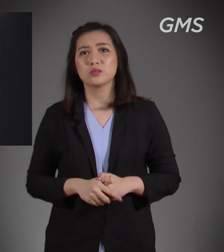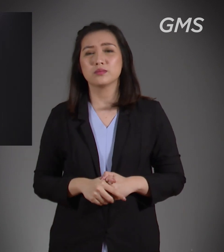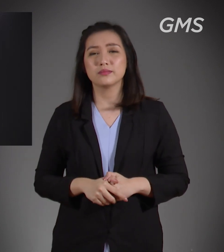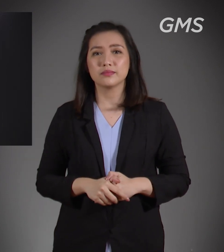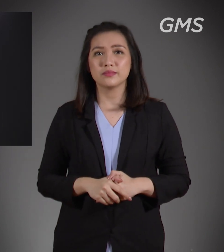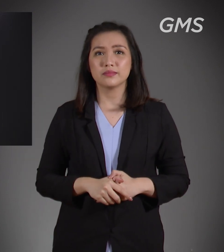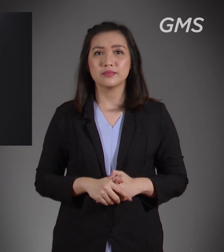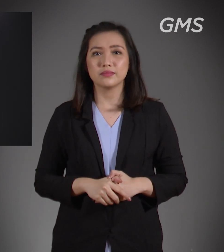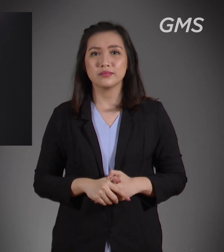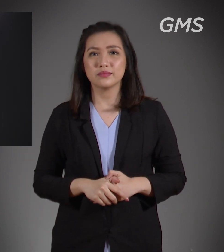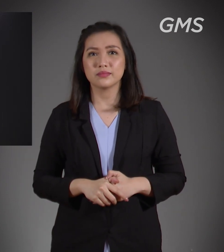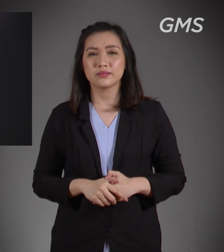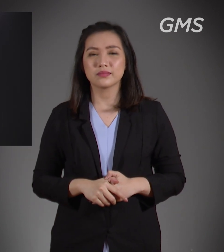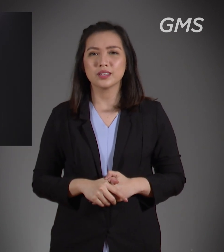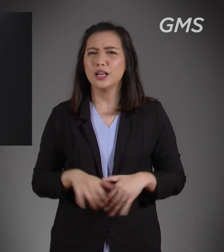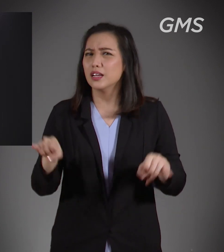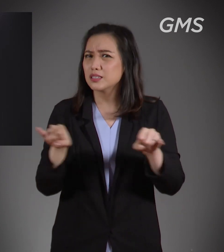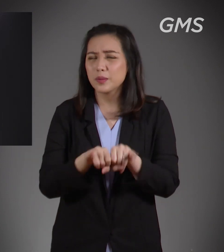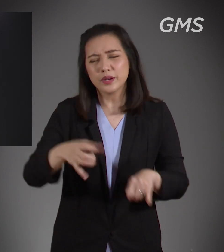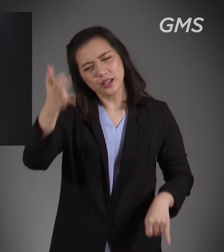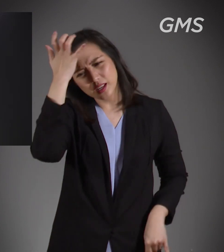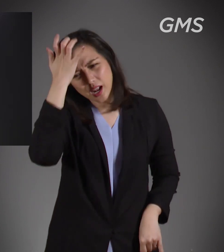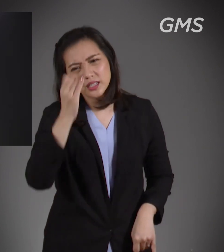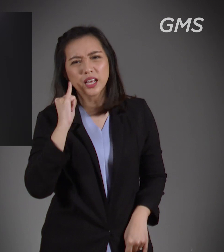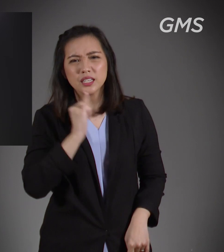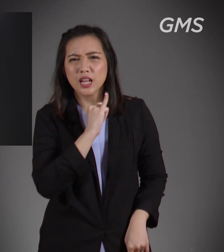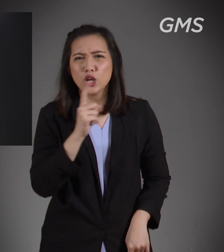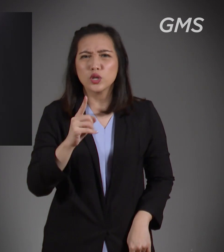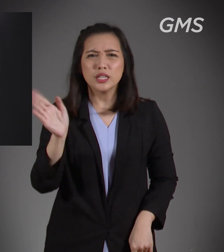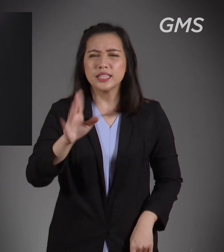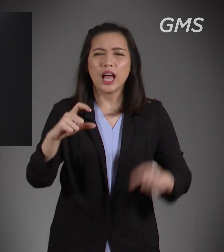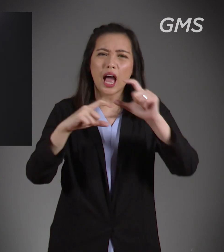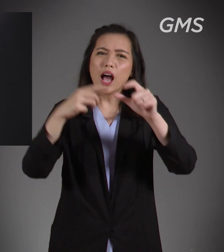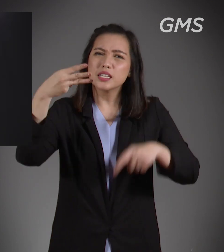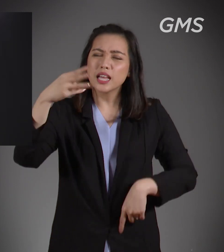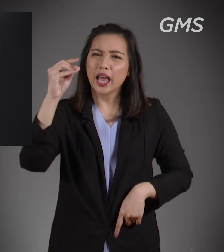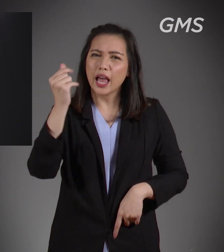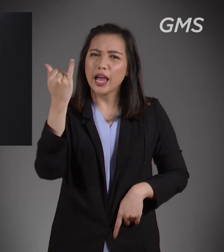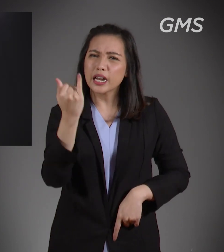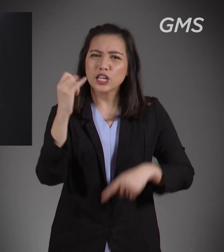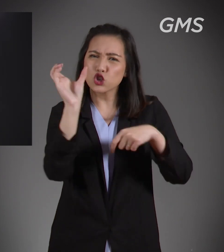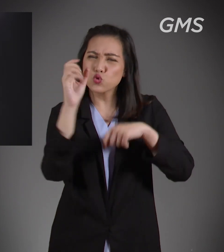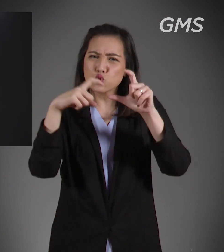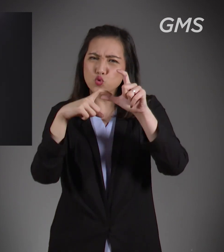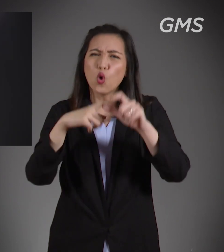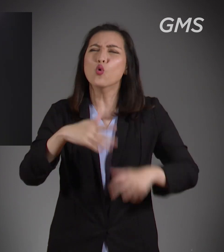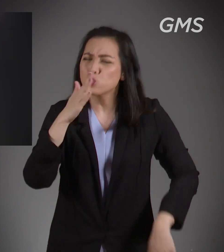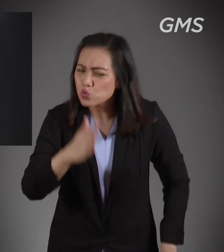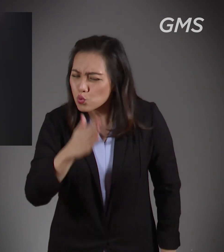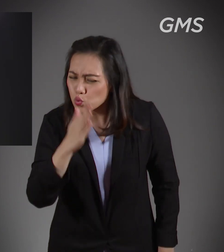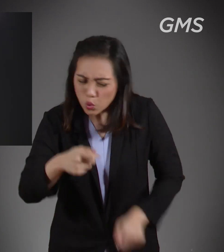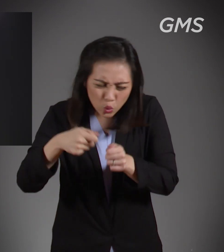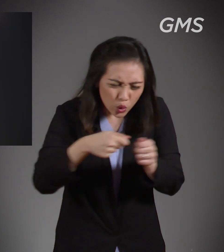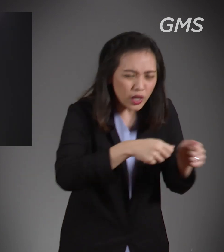Itu yang saya sebut tadi. Rehabeam ini gak pernah serius ngikut Kristus. Dia berhenti sampai